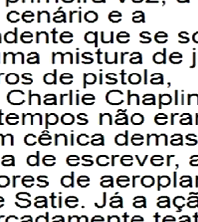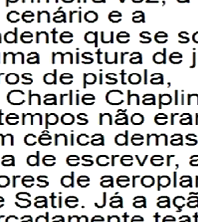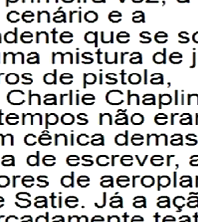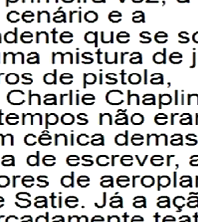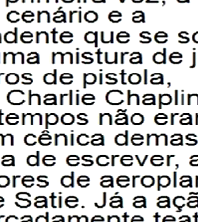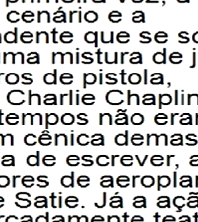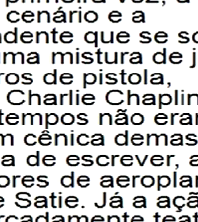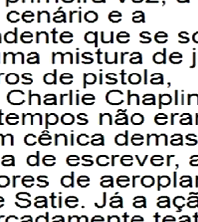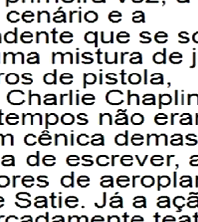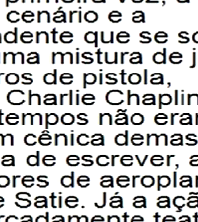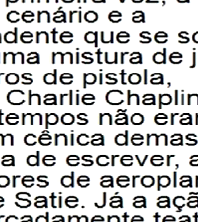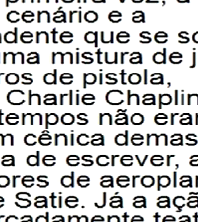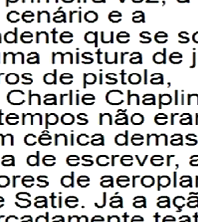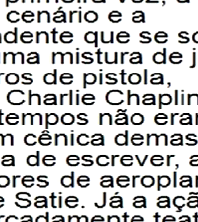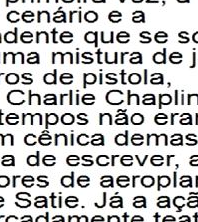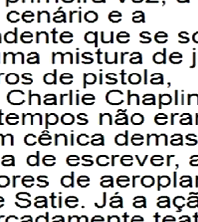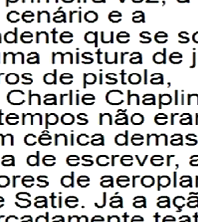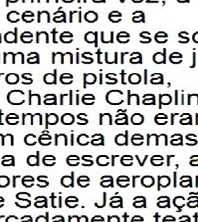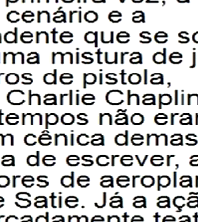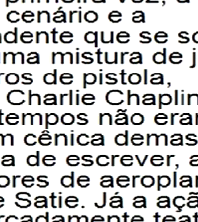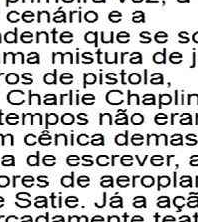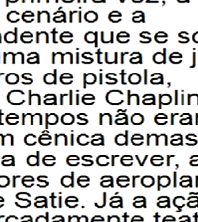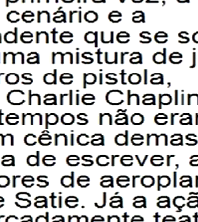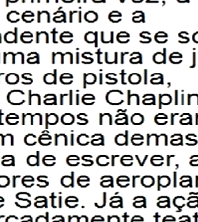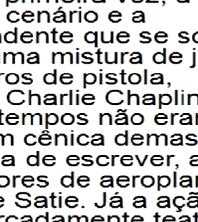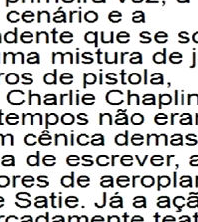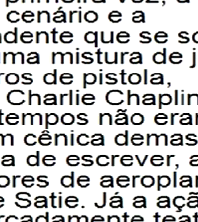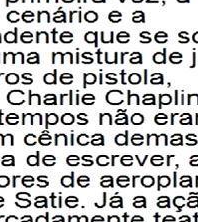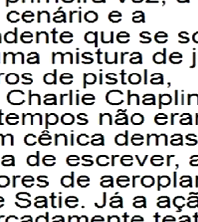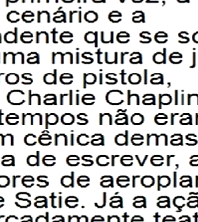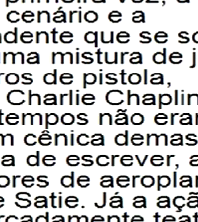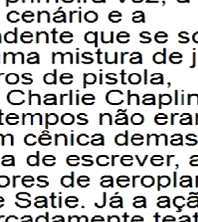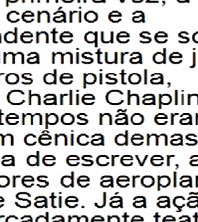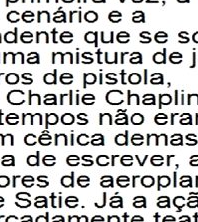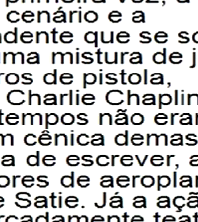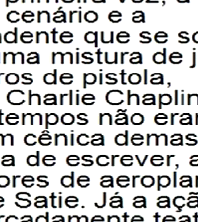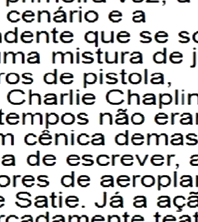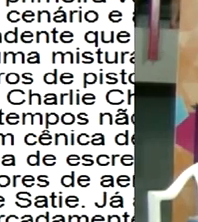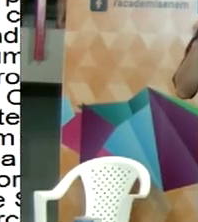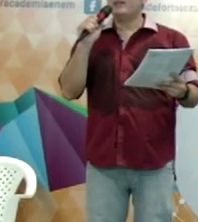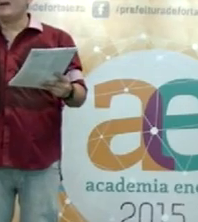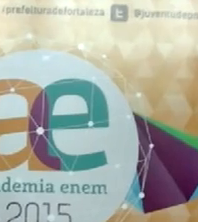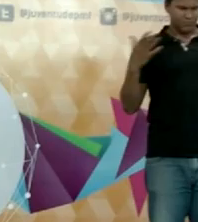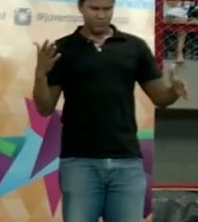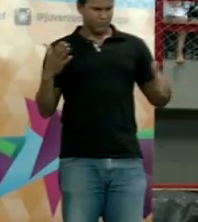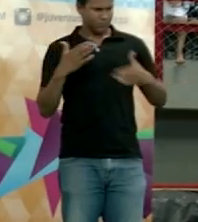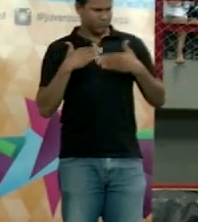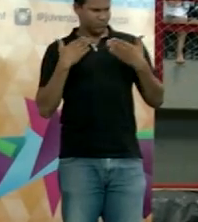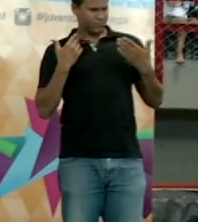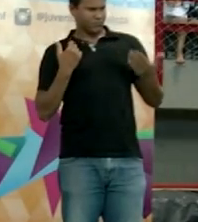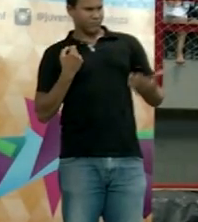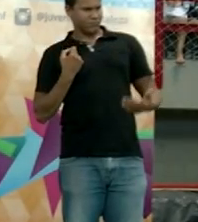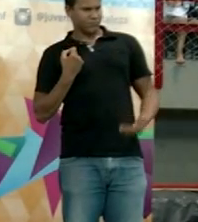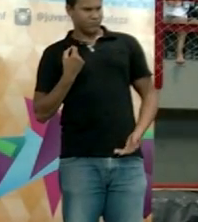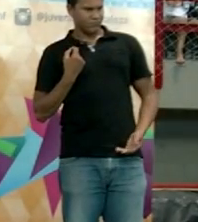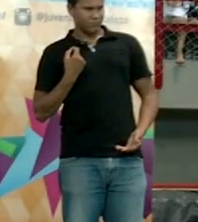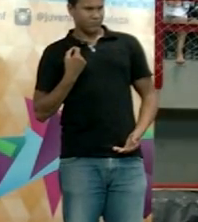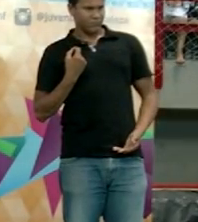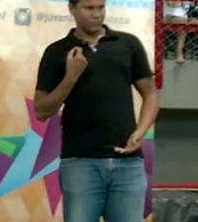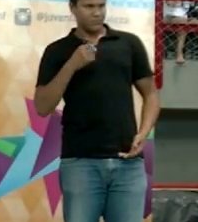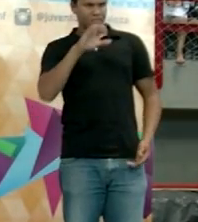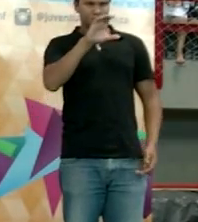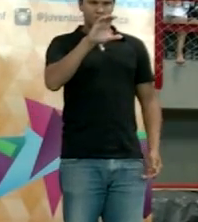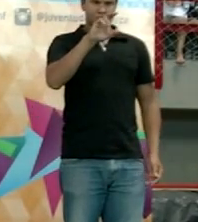a indumentária, cujo efeito foi tão surpreendente, antes de a gente virar a página, olhe,